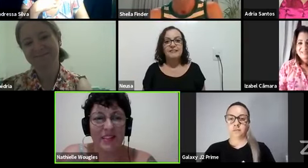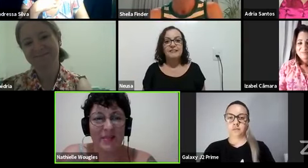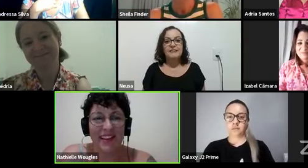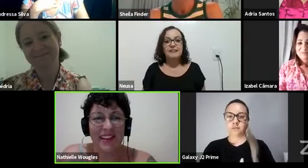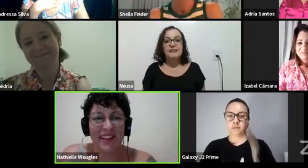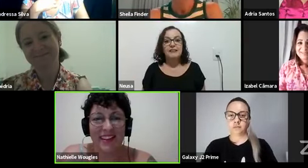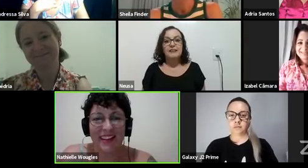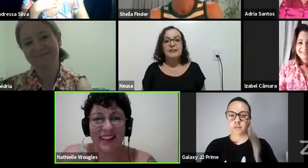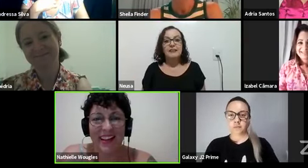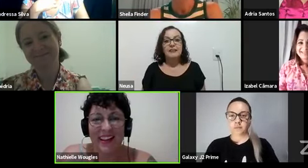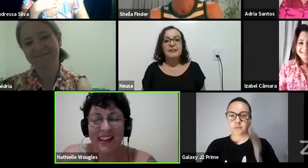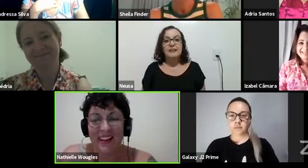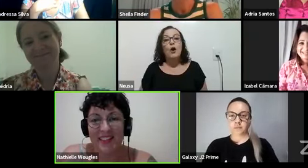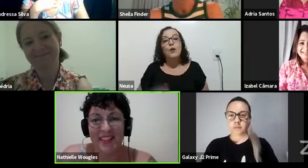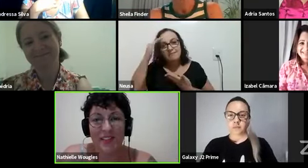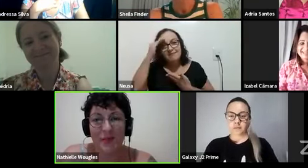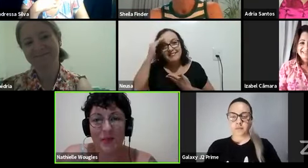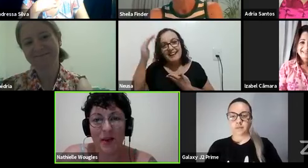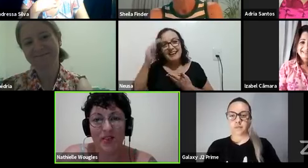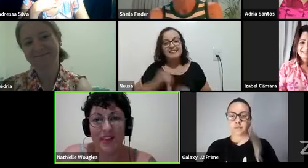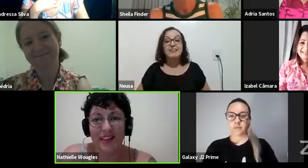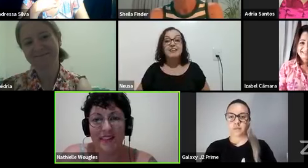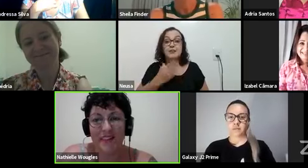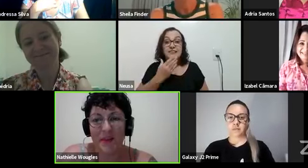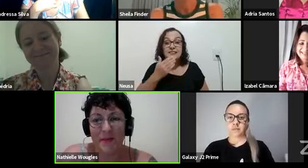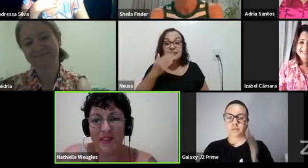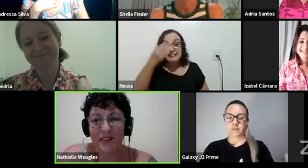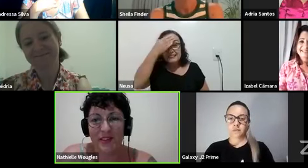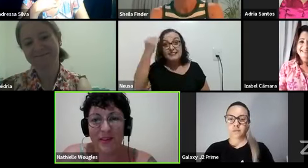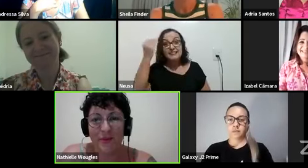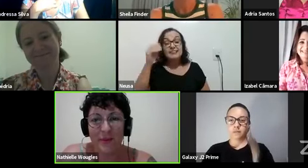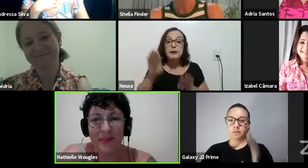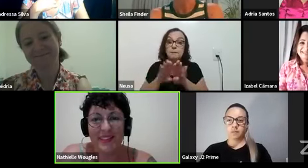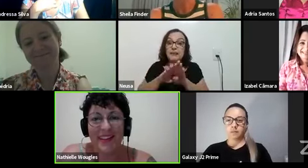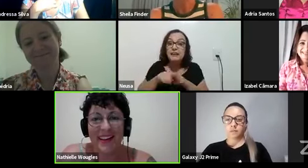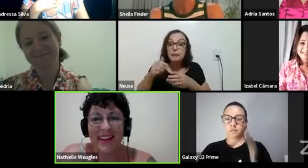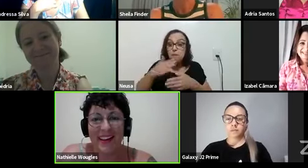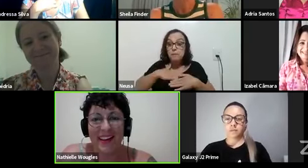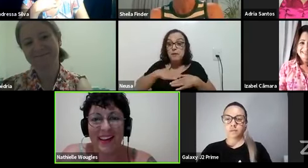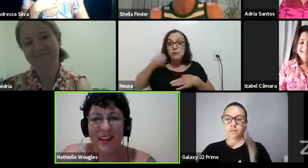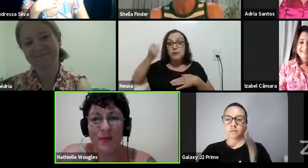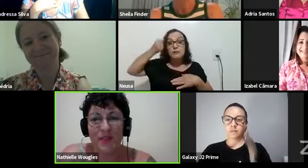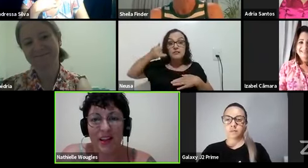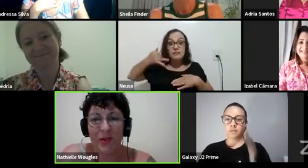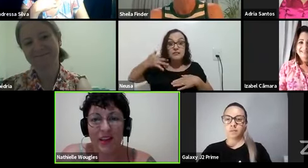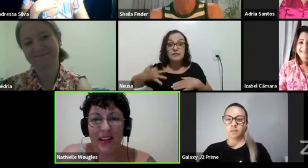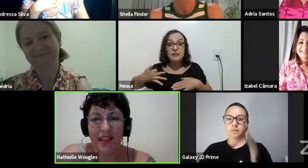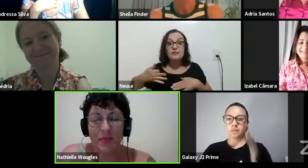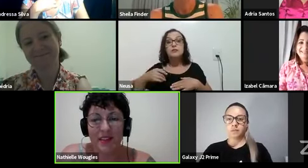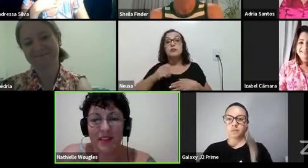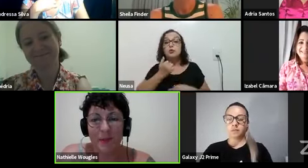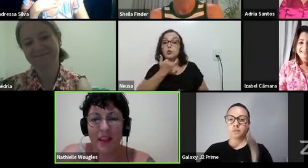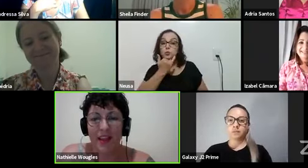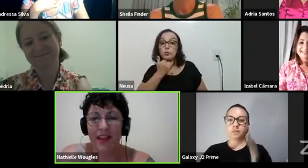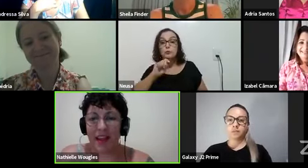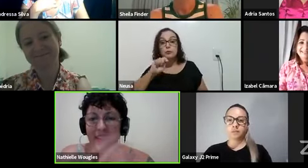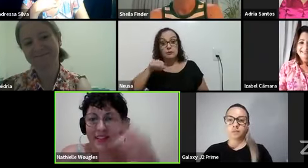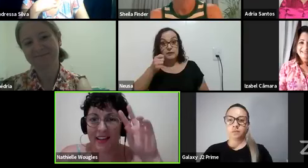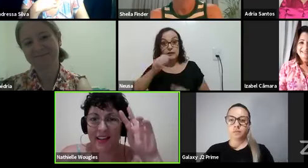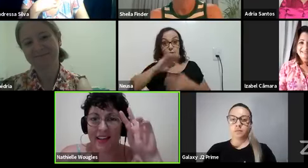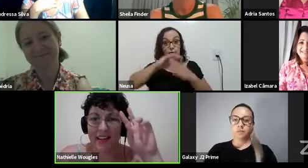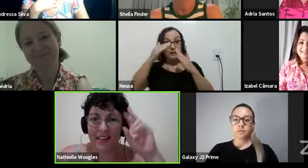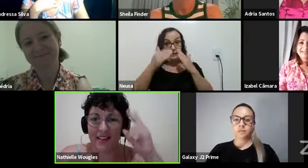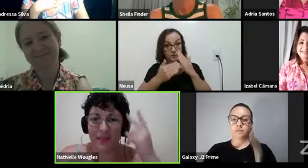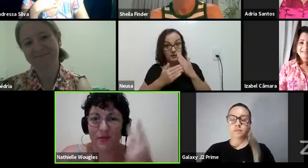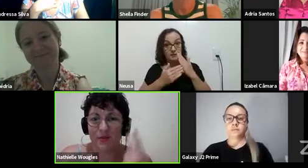Eu esqueci, obrigada, Sheila. Eu esqueci de me autodescrever, peço desculpas. O meu sinal em Libras. Ele é